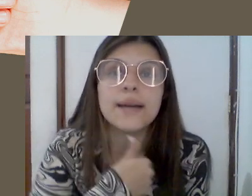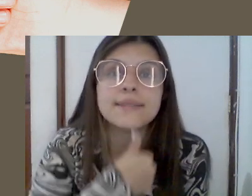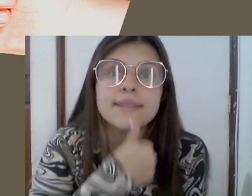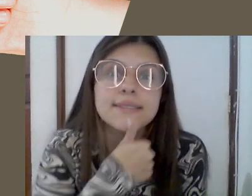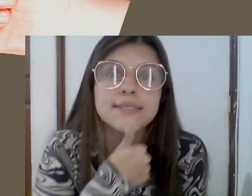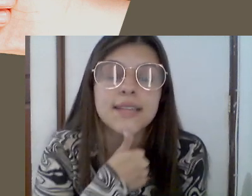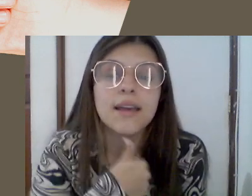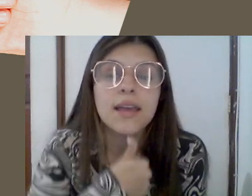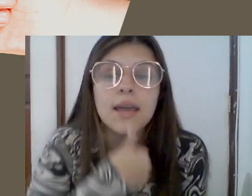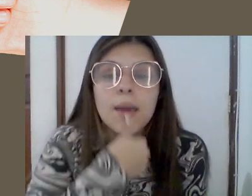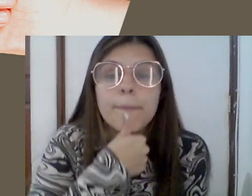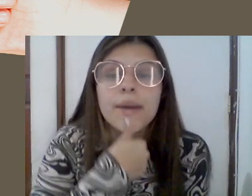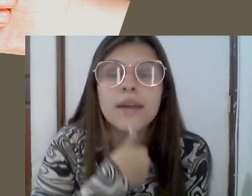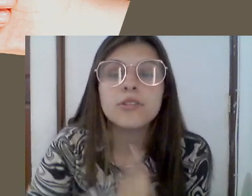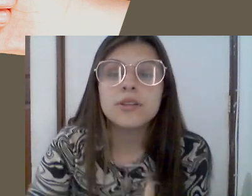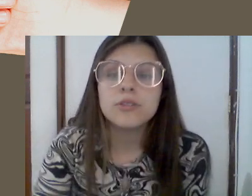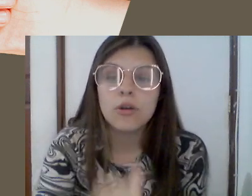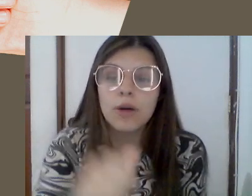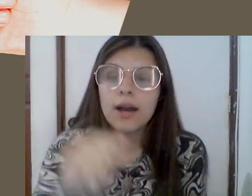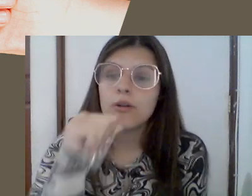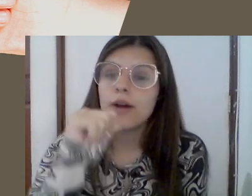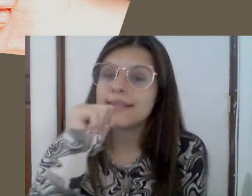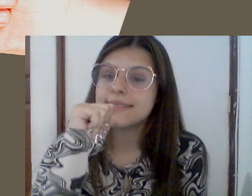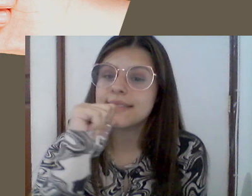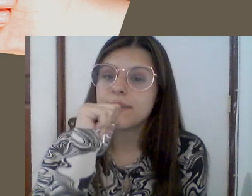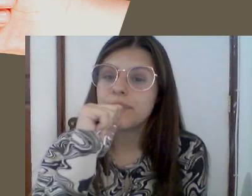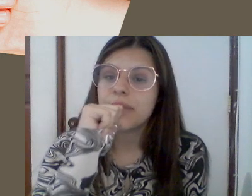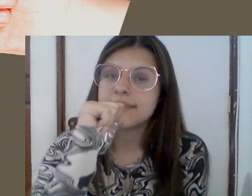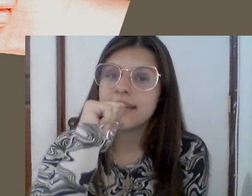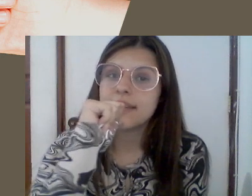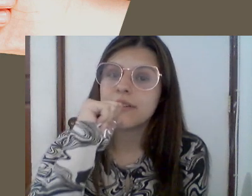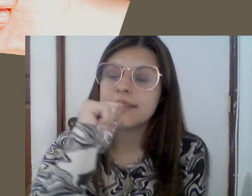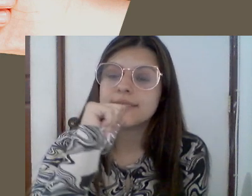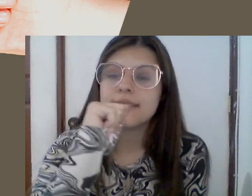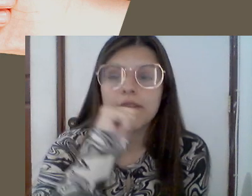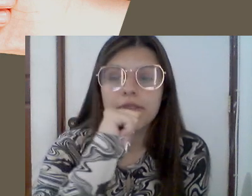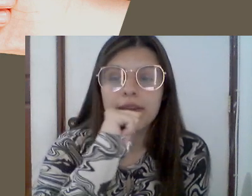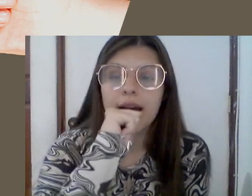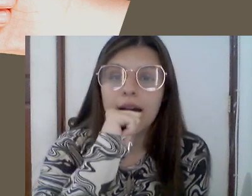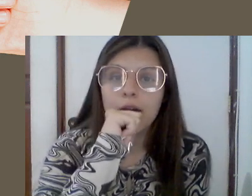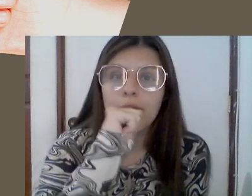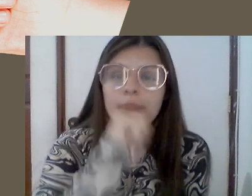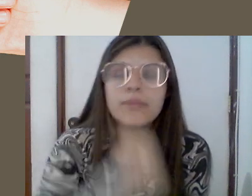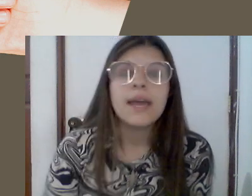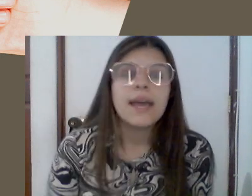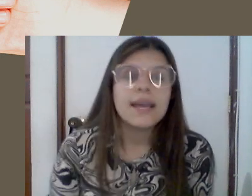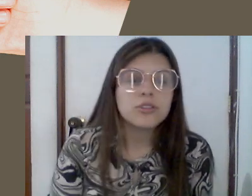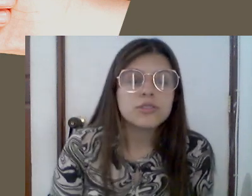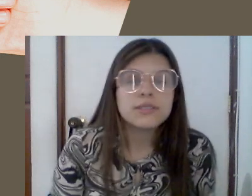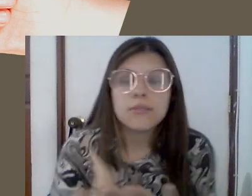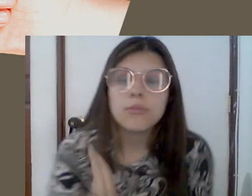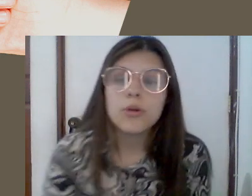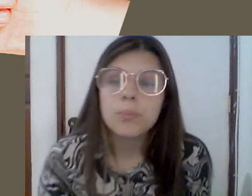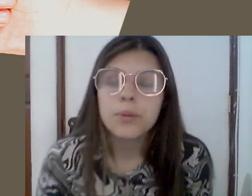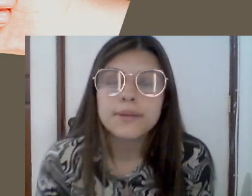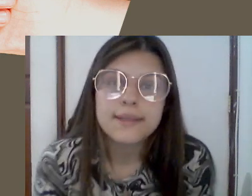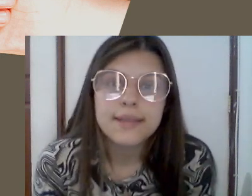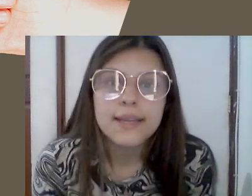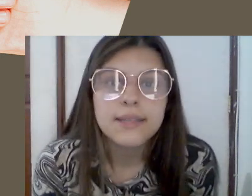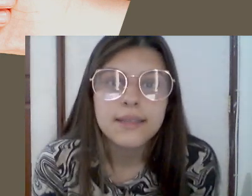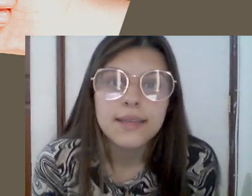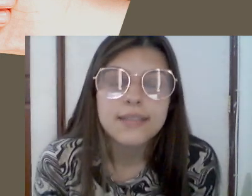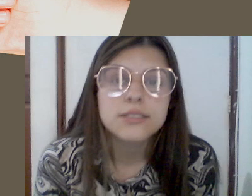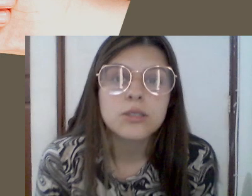significa paciencia. Pero si yo lo hago así, hacia arriba, significa agua. Entonces es muy